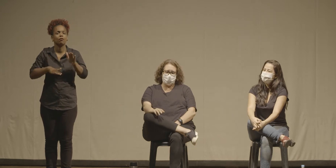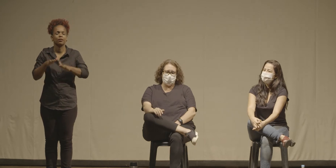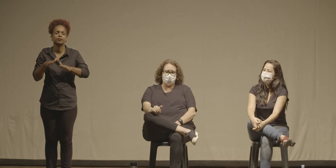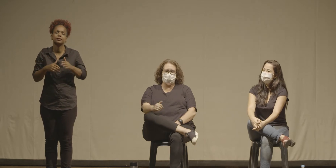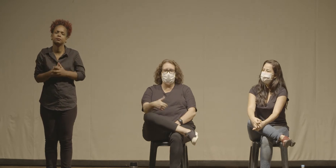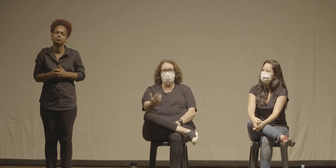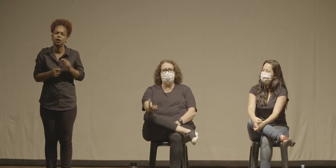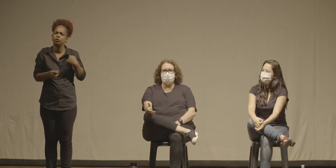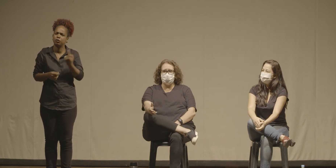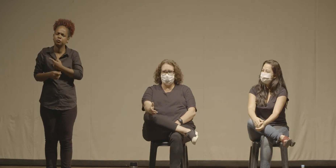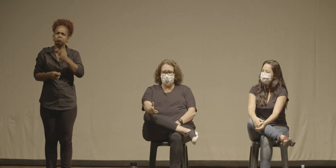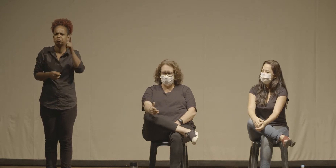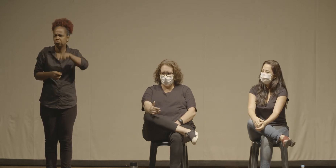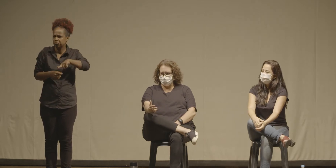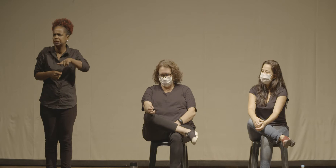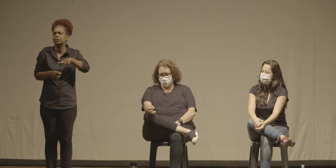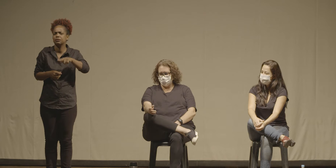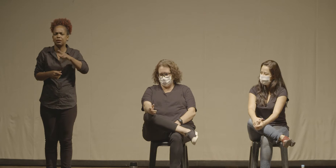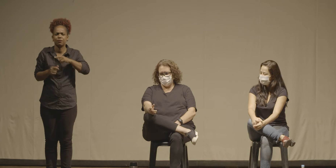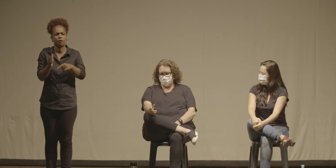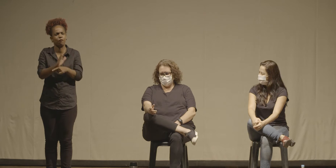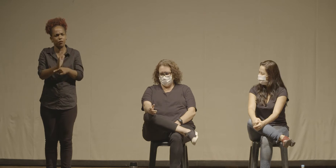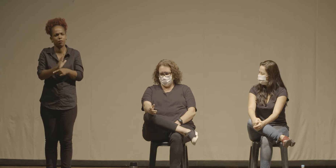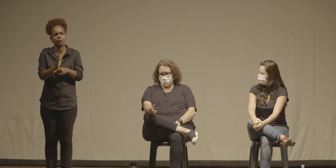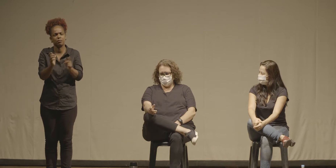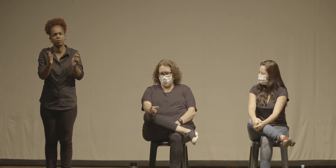talvez a gente tenha conseguido fazer esse filme